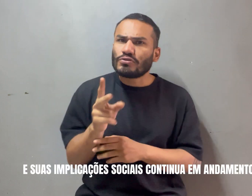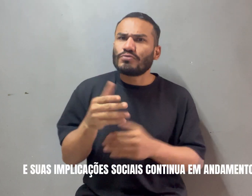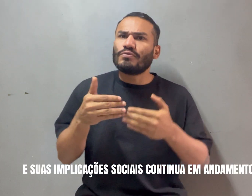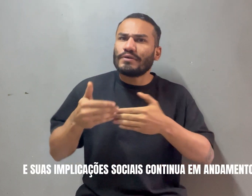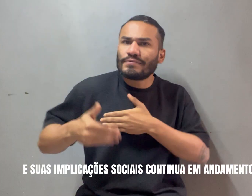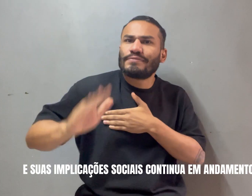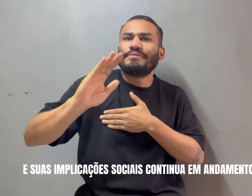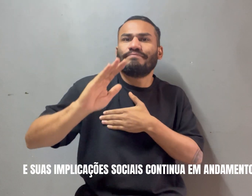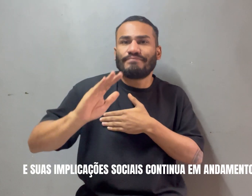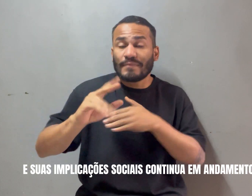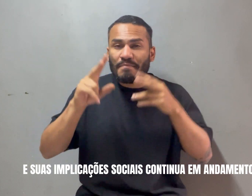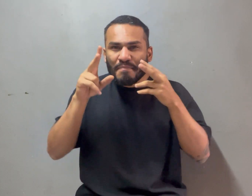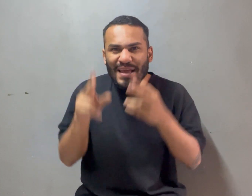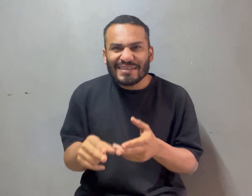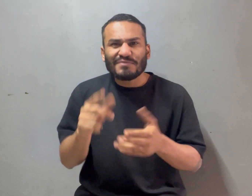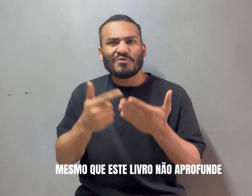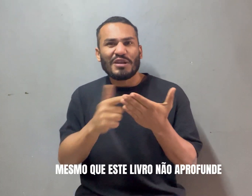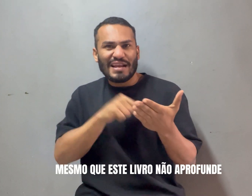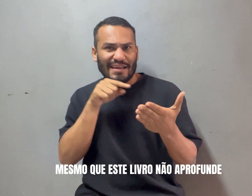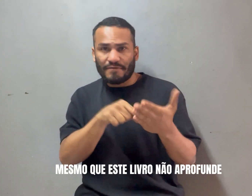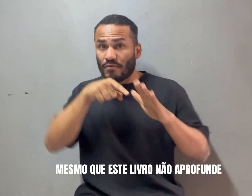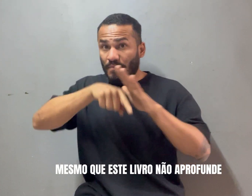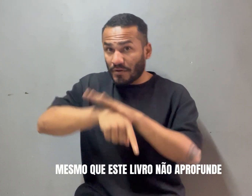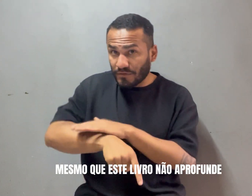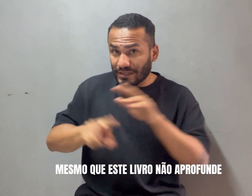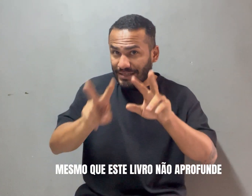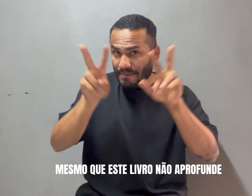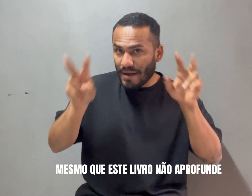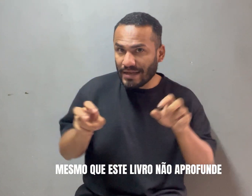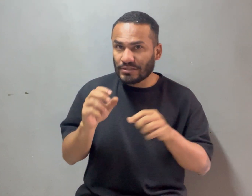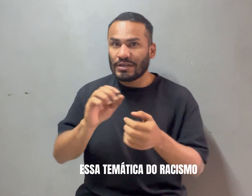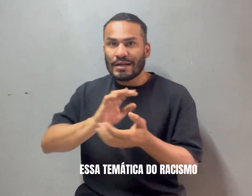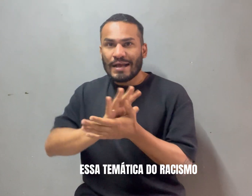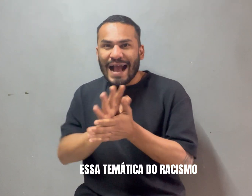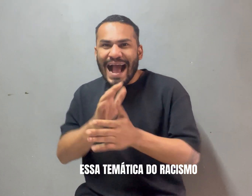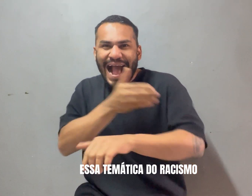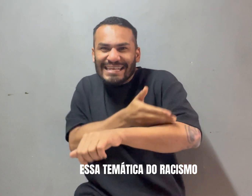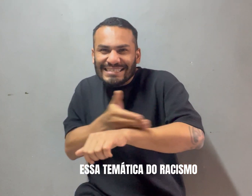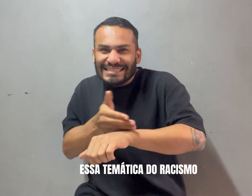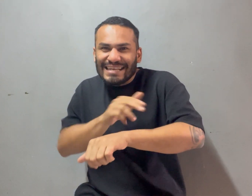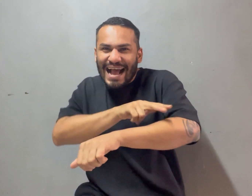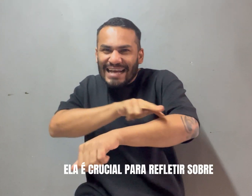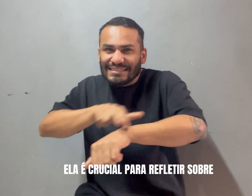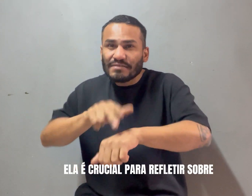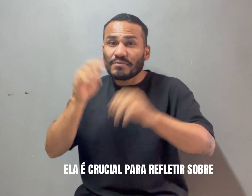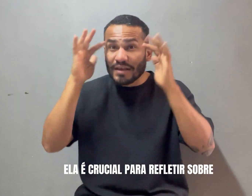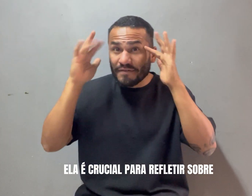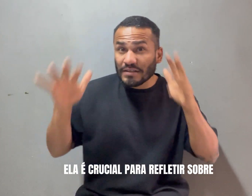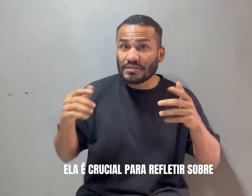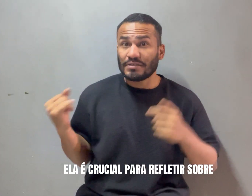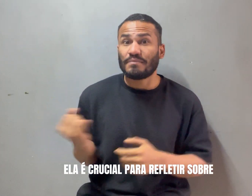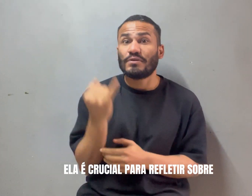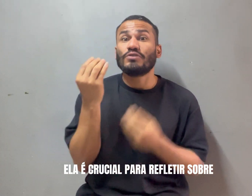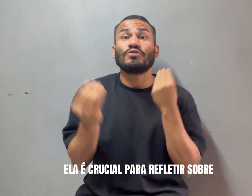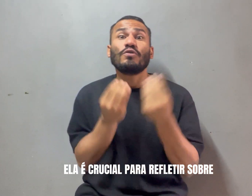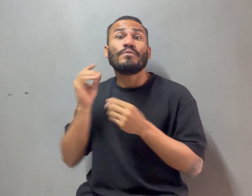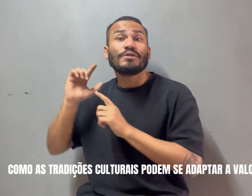sociais continua em andamento. Mesmo que este livro não aprofunde essa temática do racismo, ela é crucial para refletir sobre como